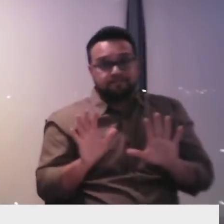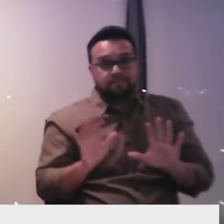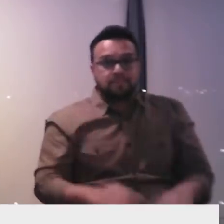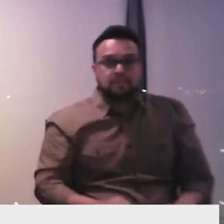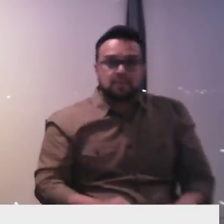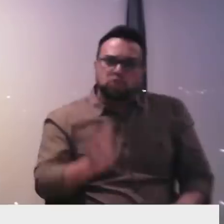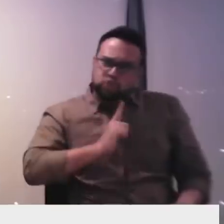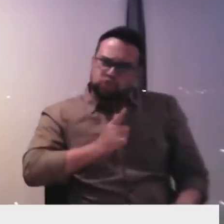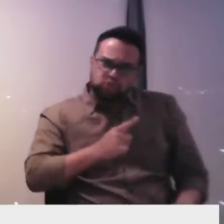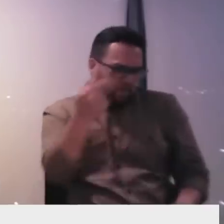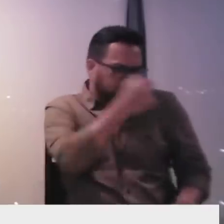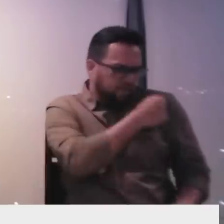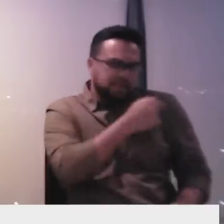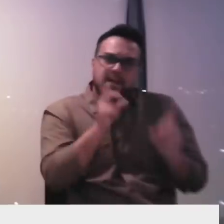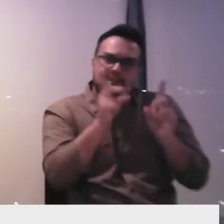Tinha vacina para vender no ano passado?